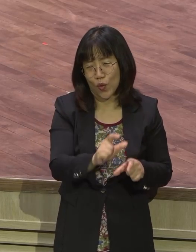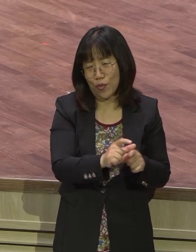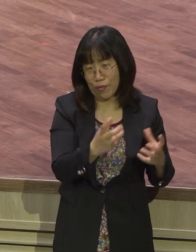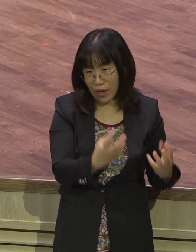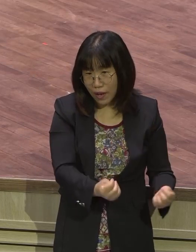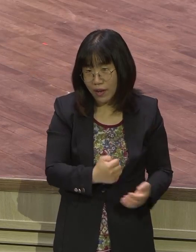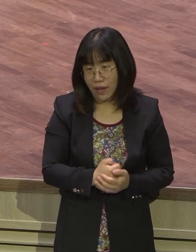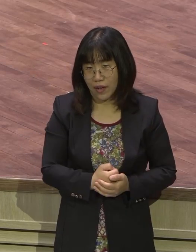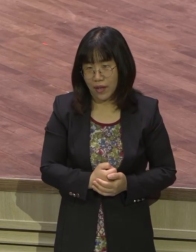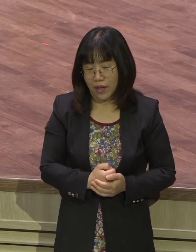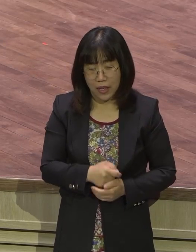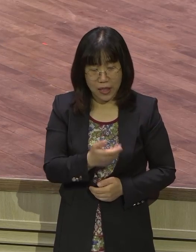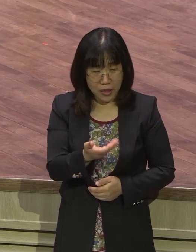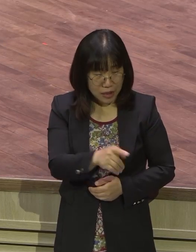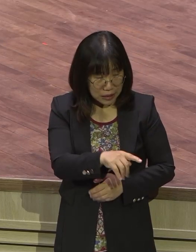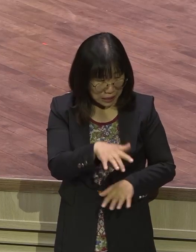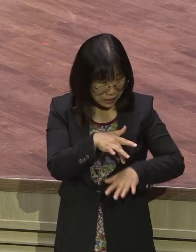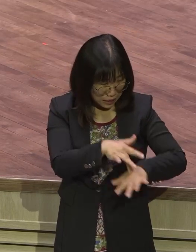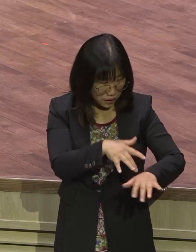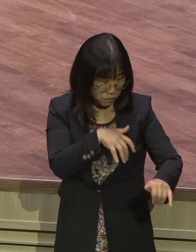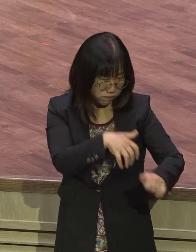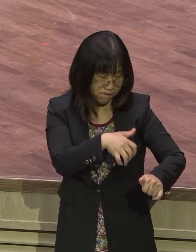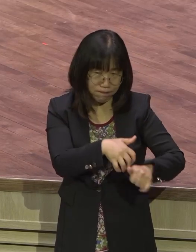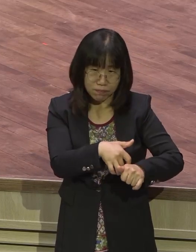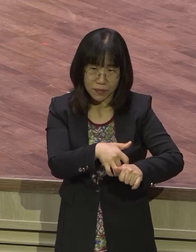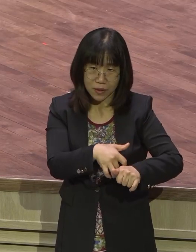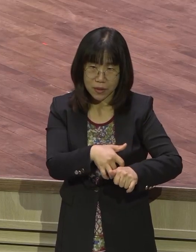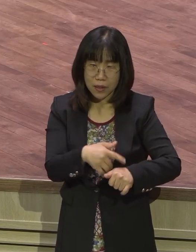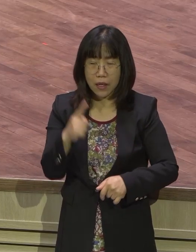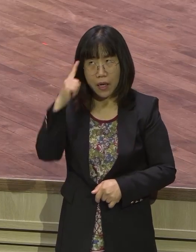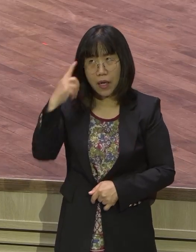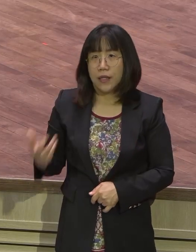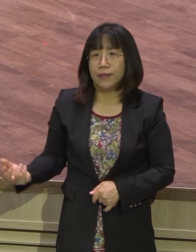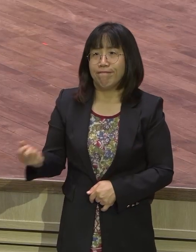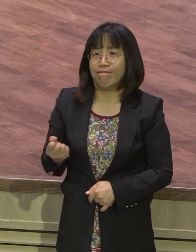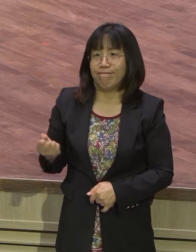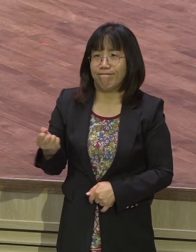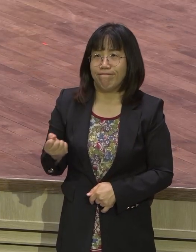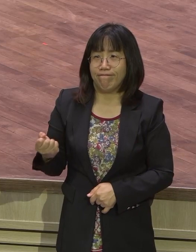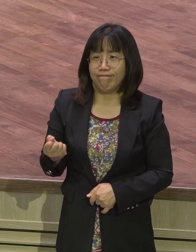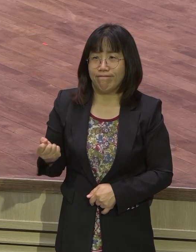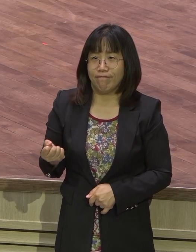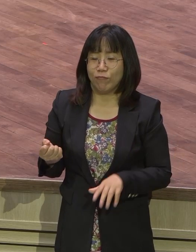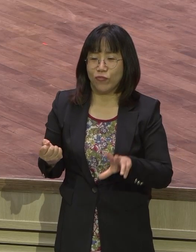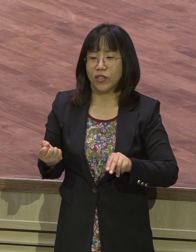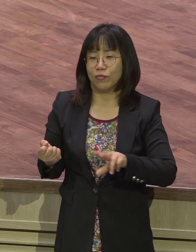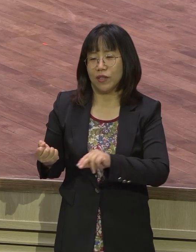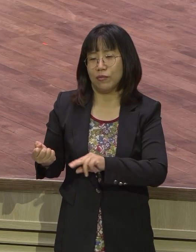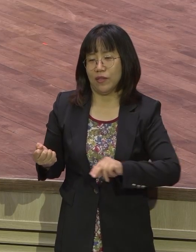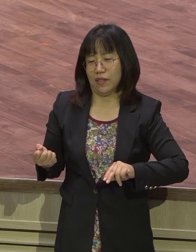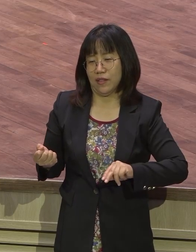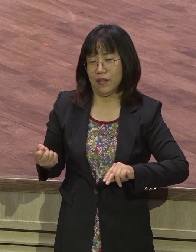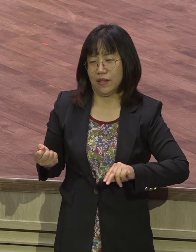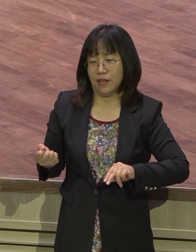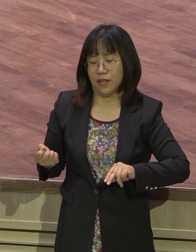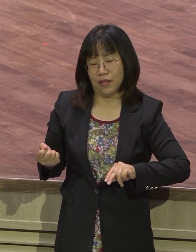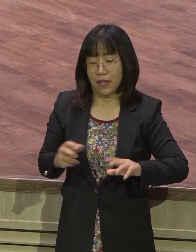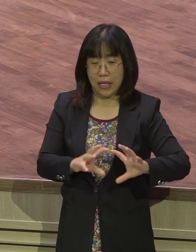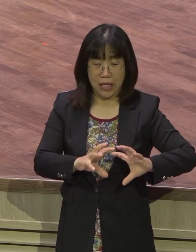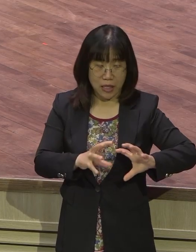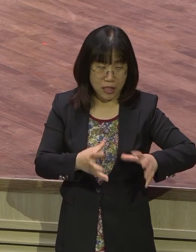사단의 공격이란 말이에요 이것들을 가지고 앉아 있어요 무슨 은혜를 받아 온갖 격경 염려 그냥 세상이 지금 혼자